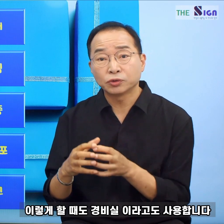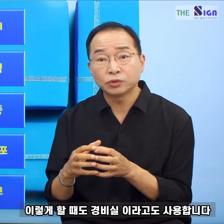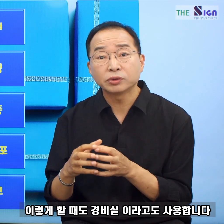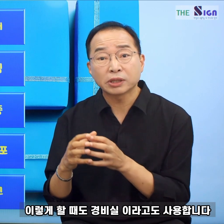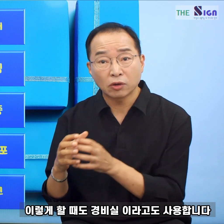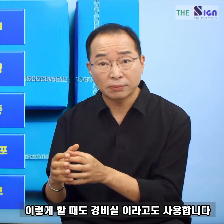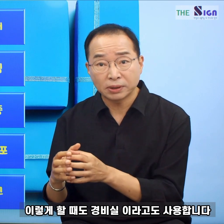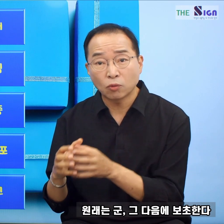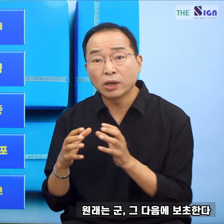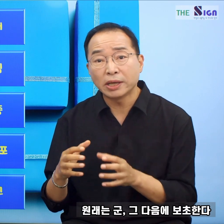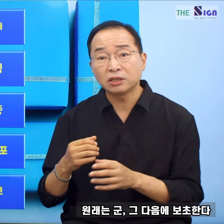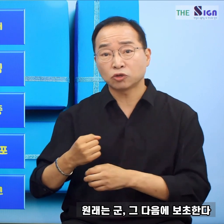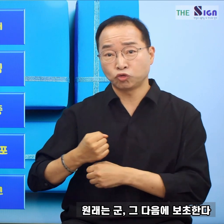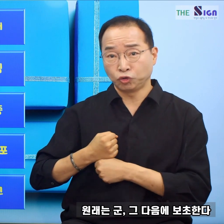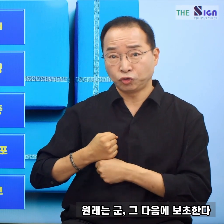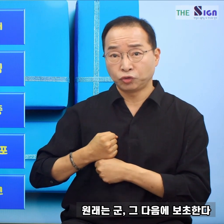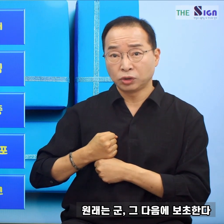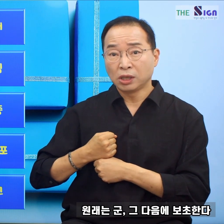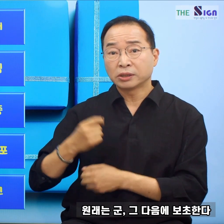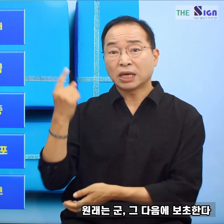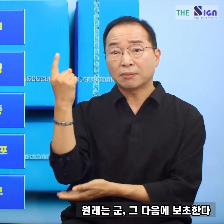경비실이라고도 사용합니다. 원래는 이제 군, 그 다음에